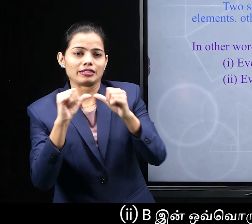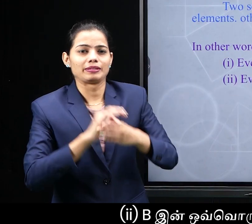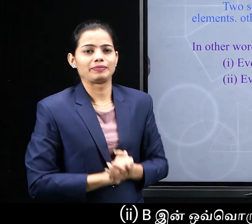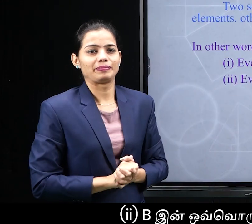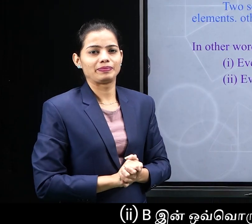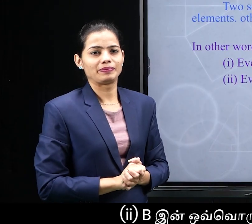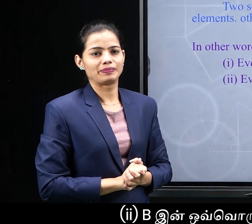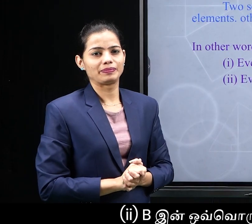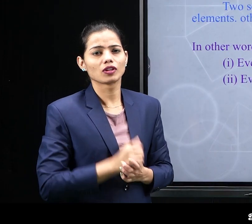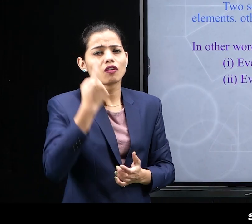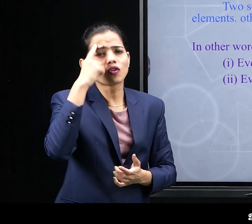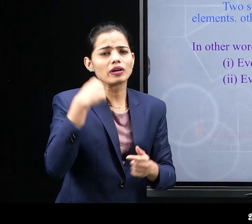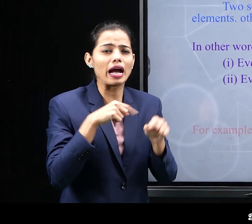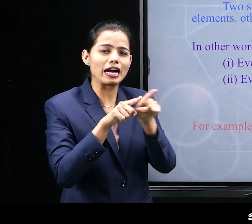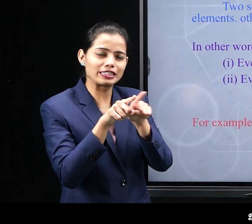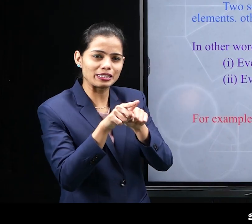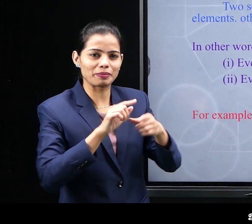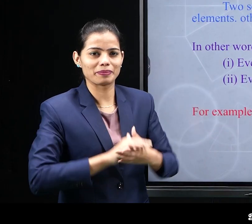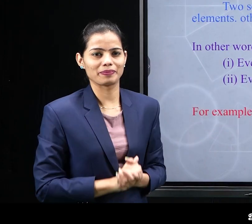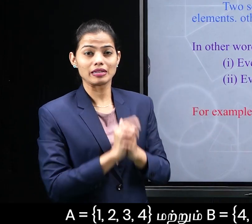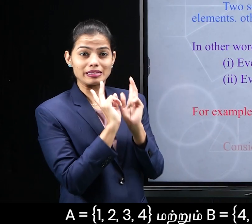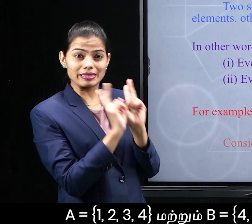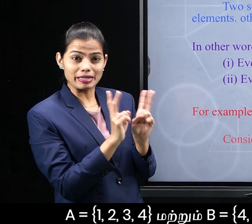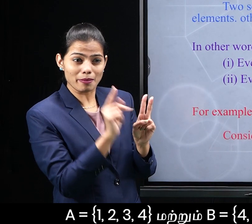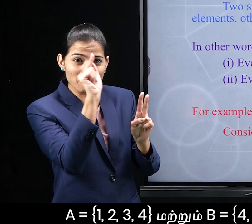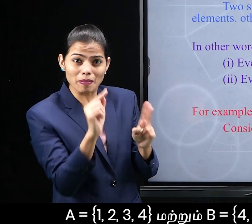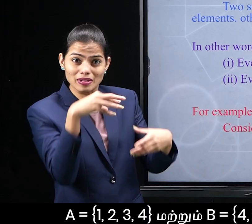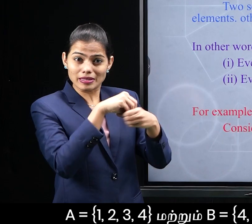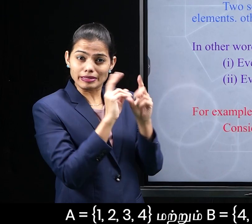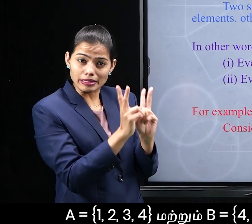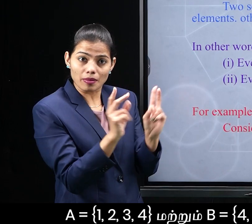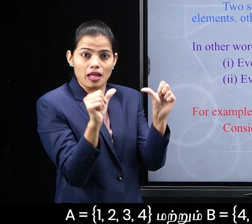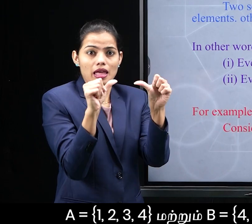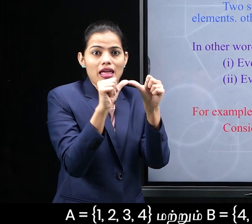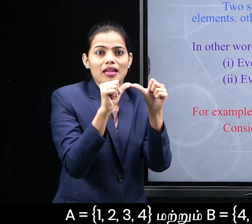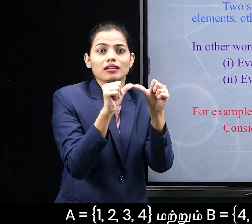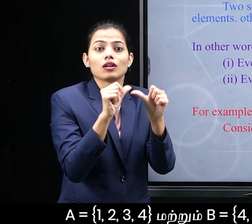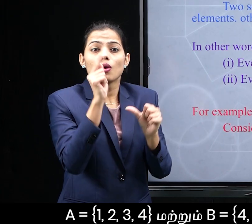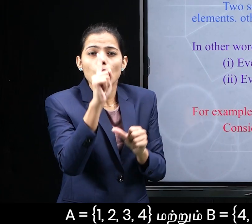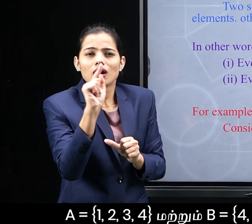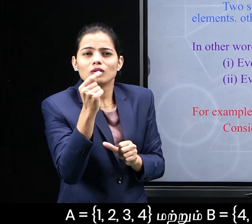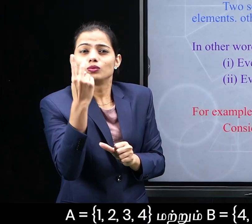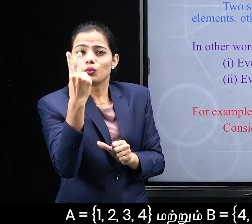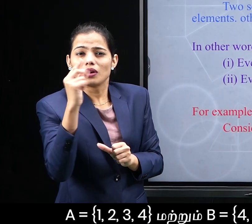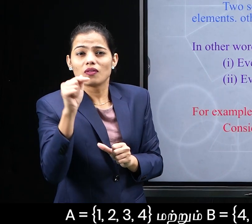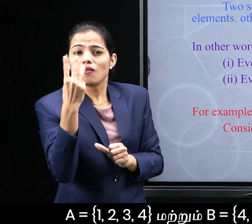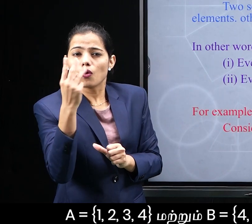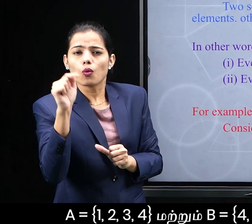உறுப்பாகும். உதாரணமாக, A ஈடு 1, 2, 3, 4